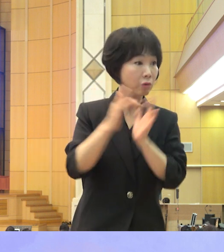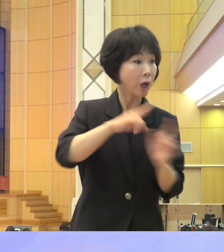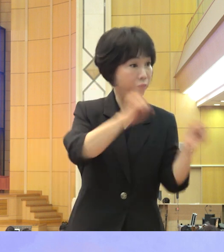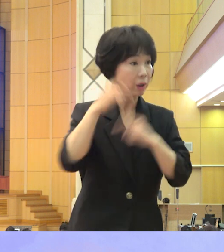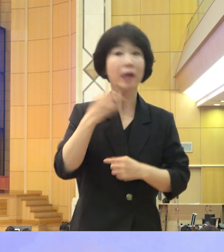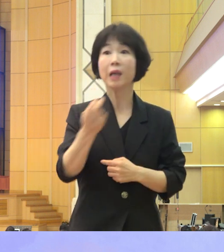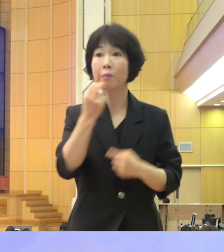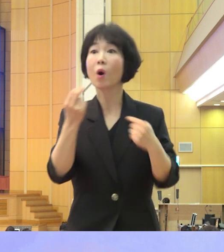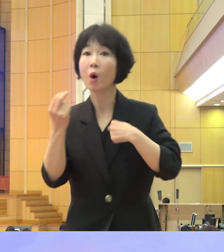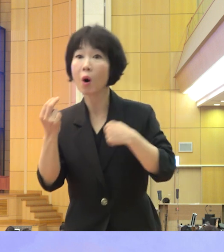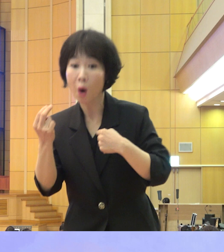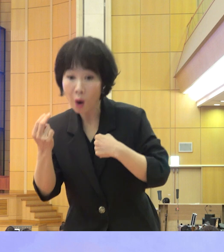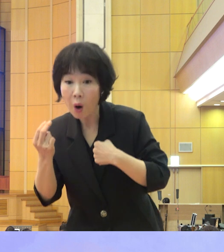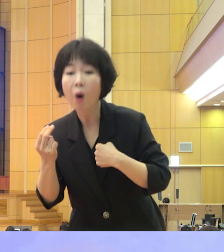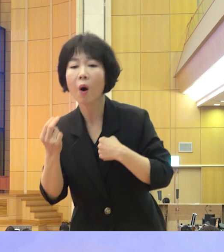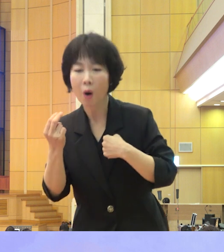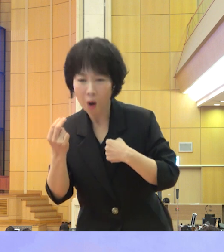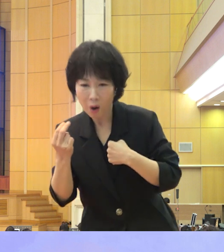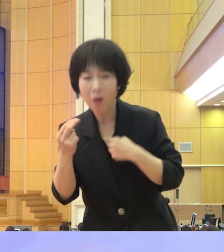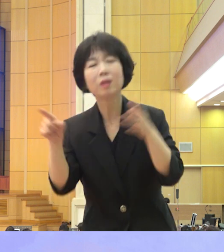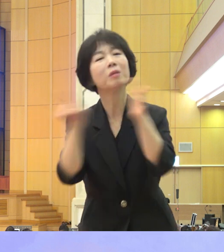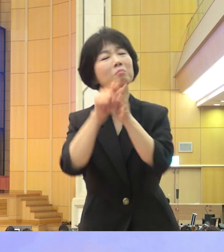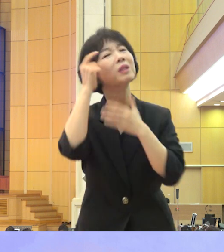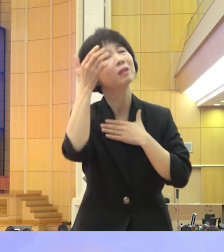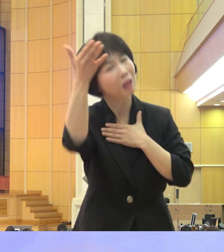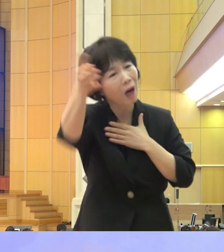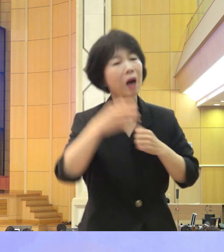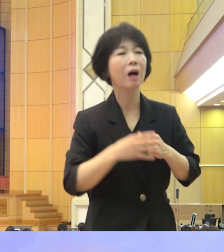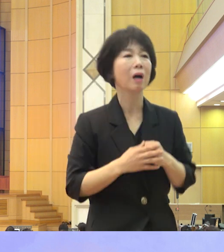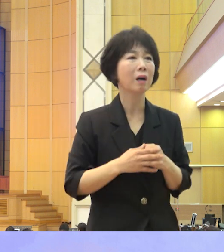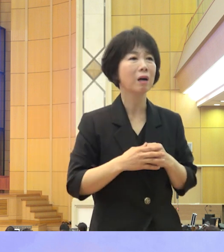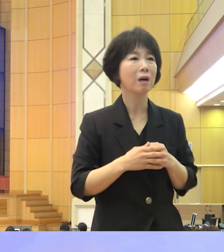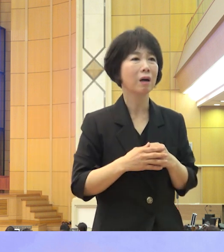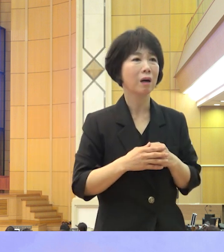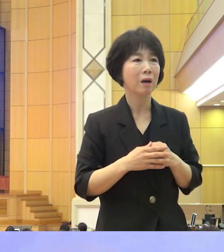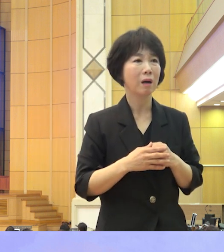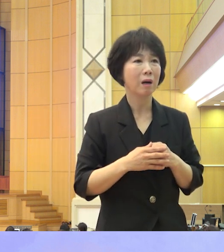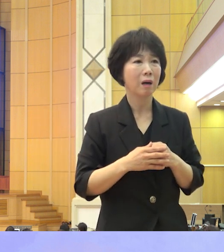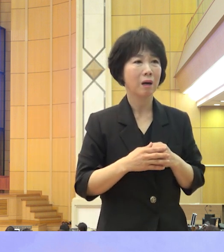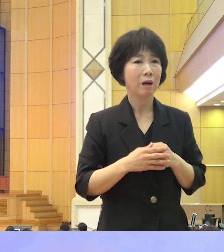사람들은 부활이라고 하는 사실, 예수님이 생명이라는 사실,